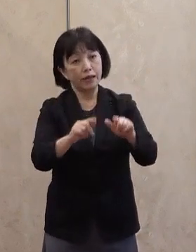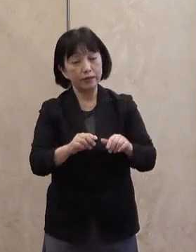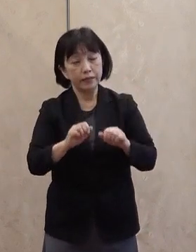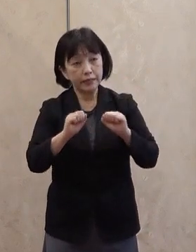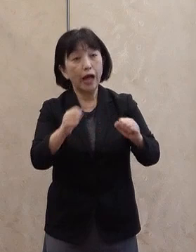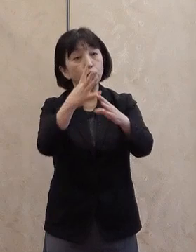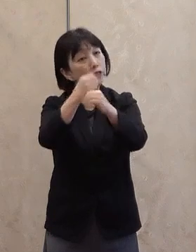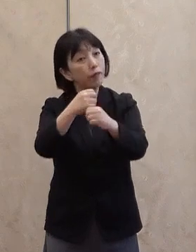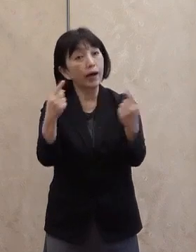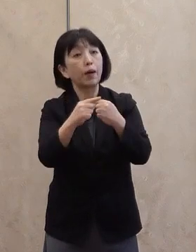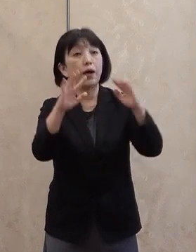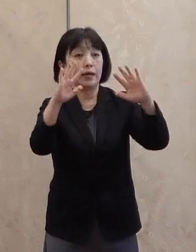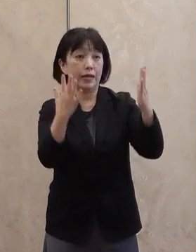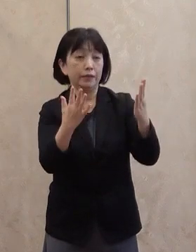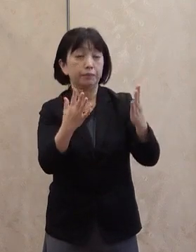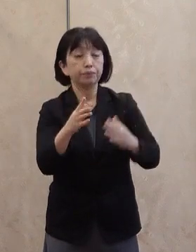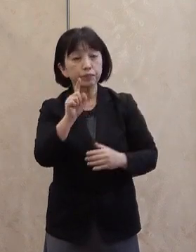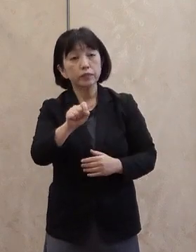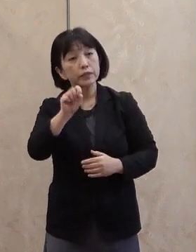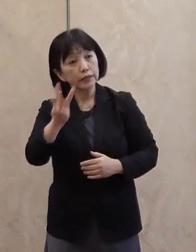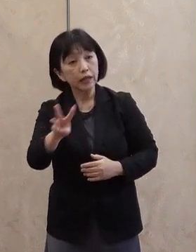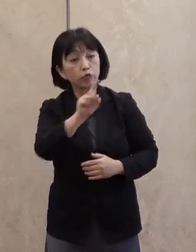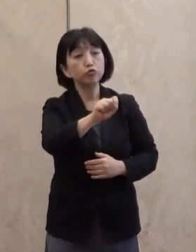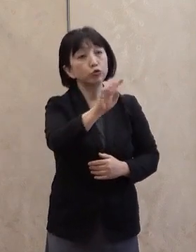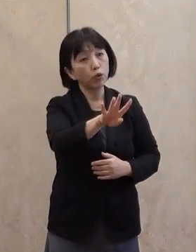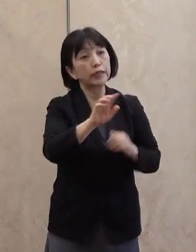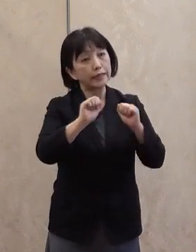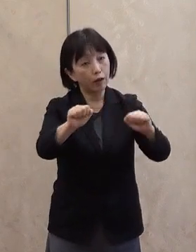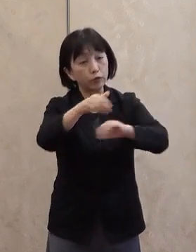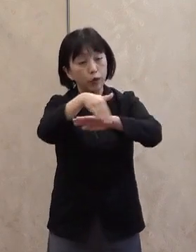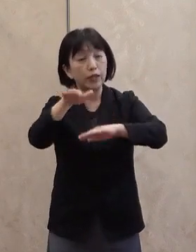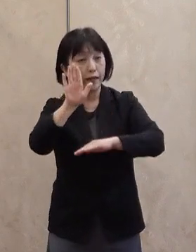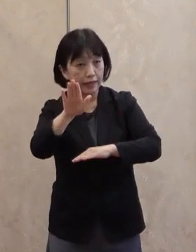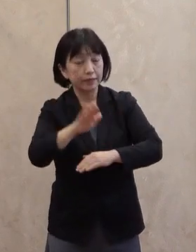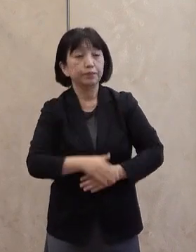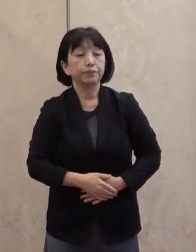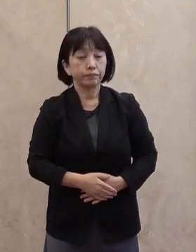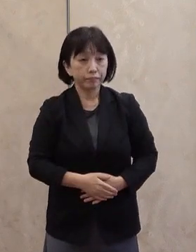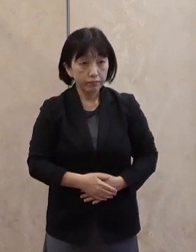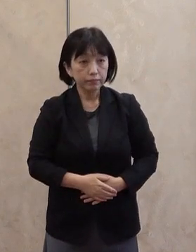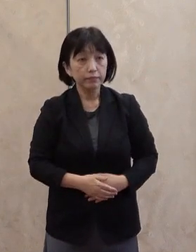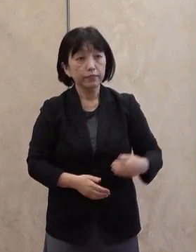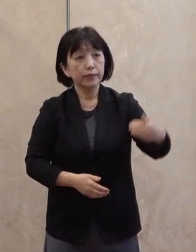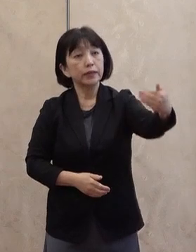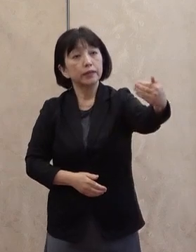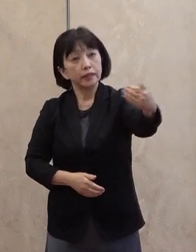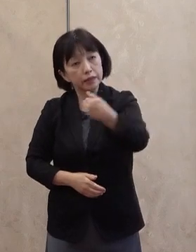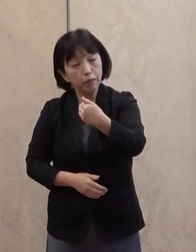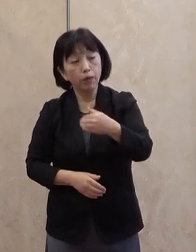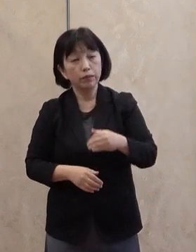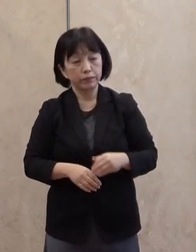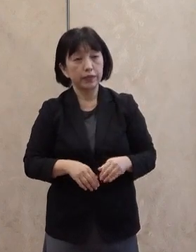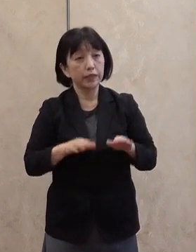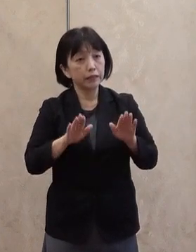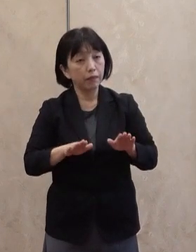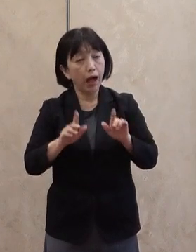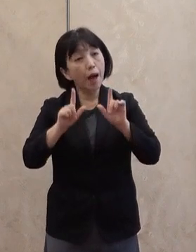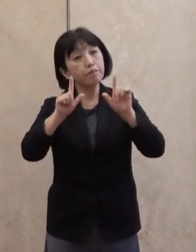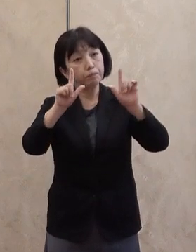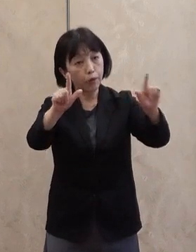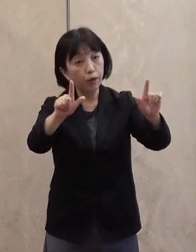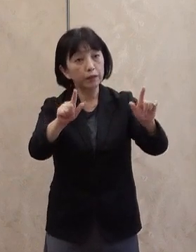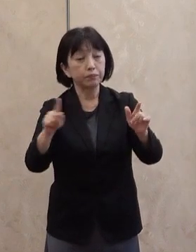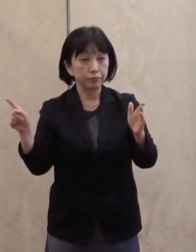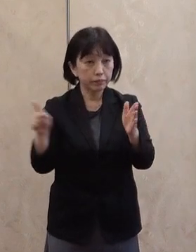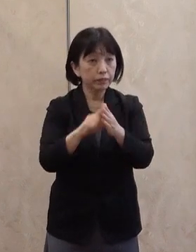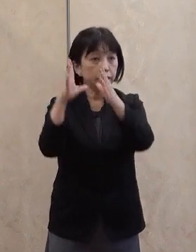13日14日で考えています。 分かりました。あと、現状で発表はまた、これまでの